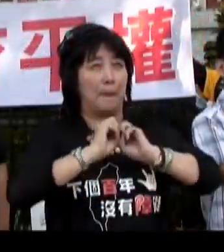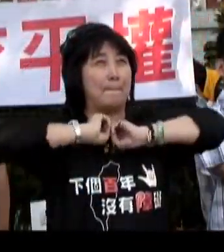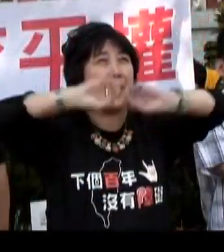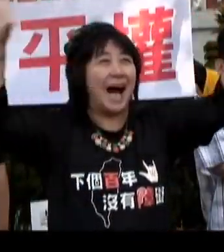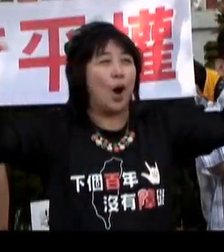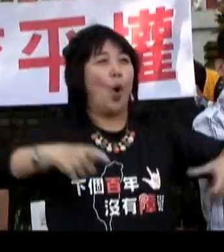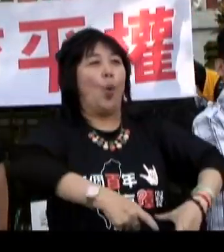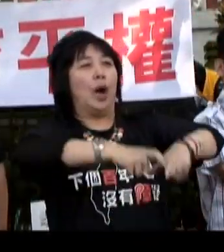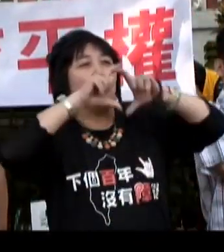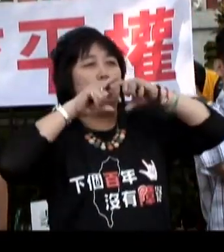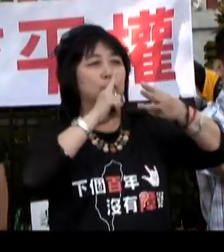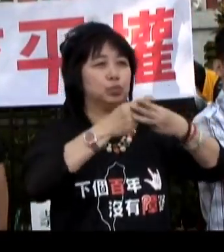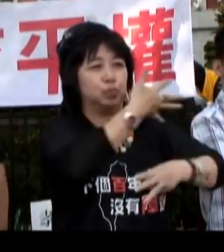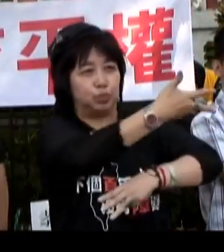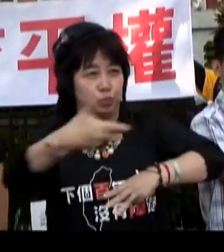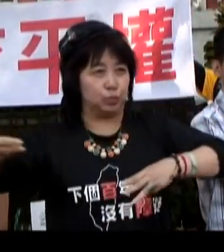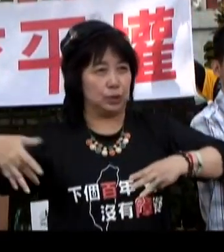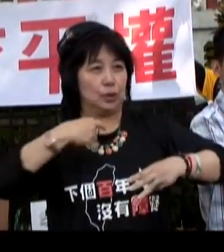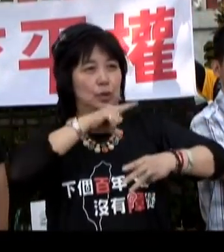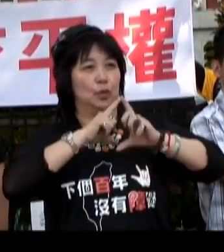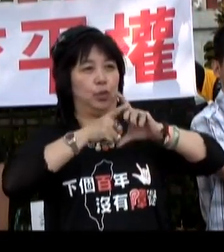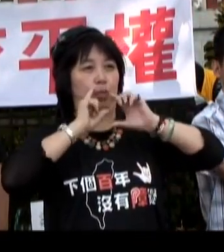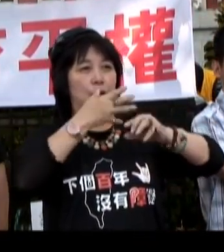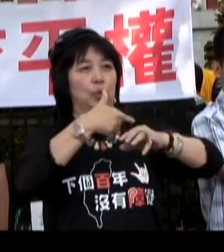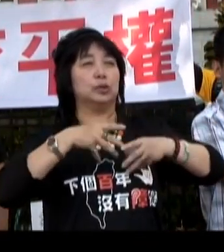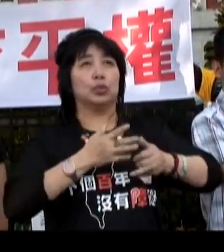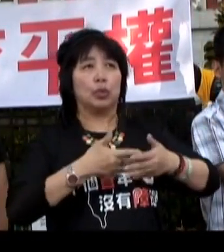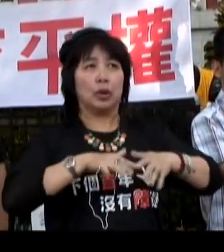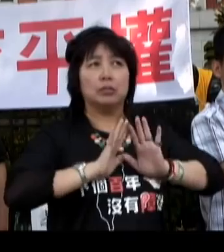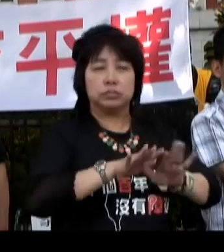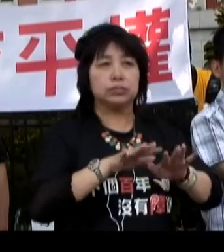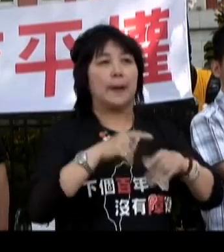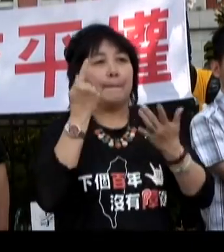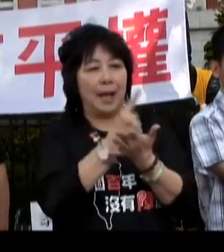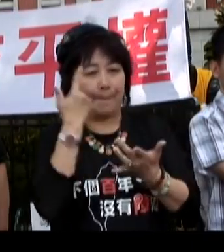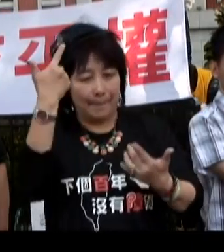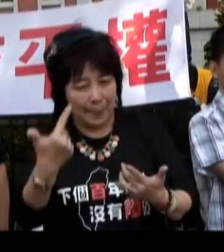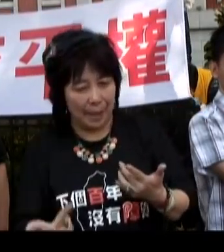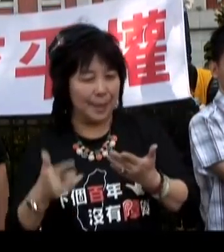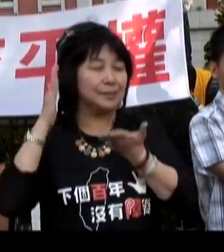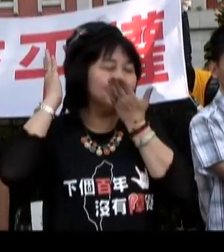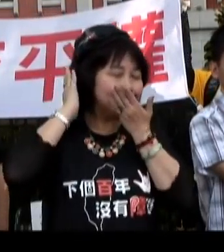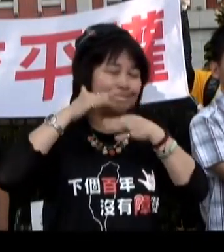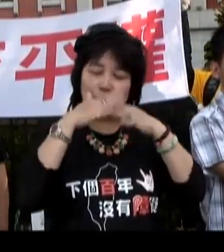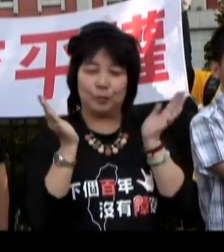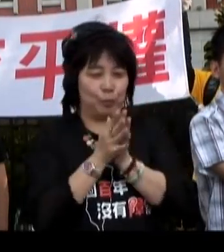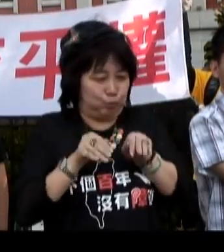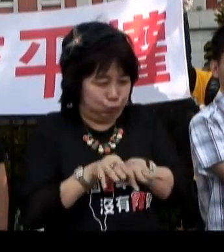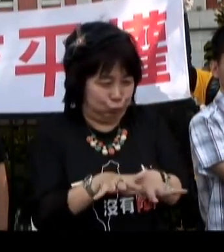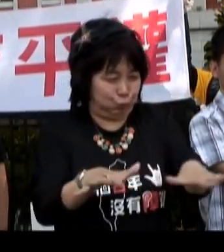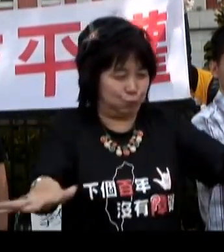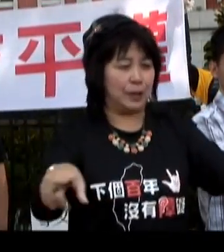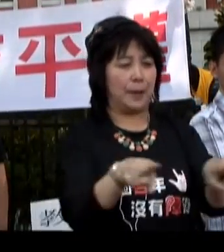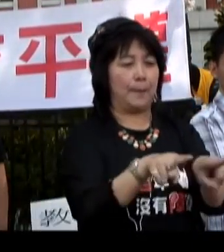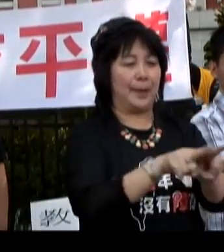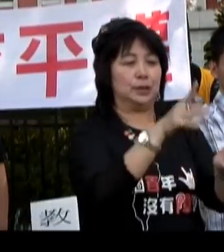教育政策的规定说要回归主流，然后慢慢的让我们的听障生获